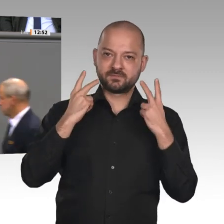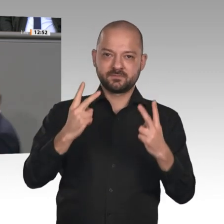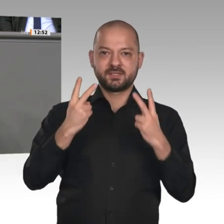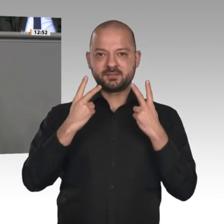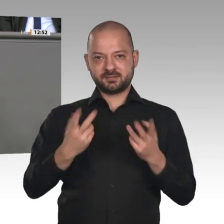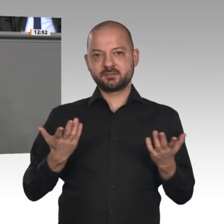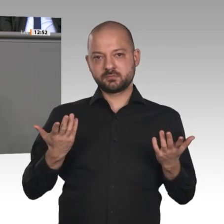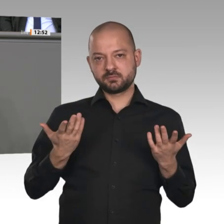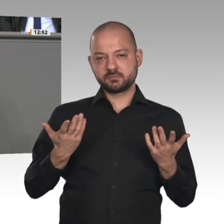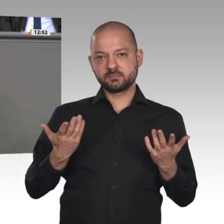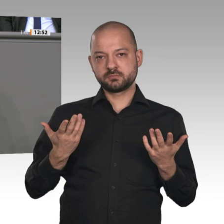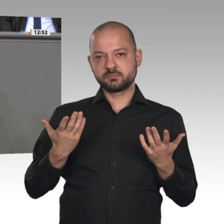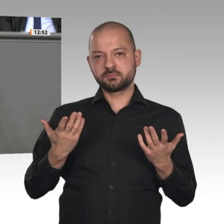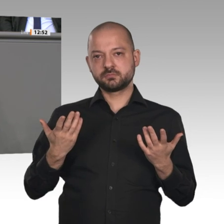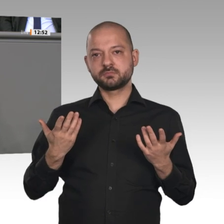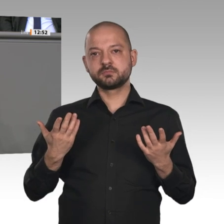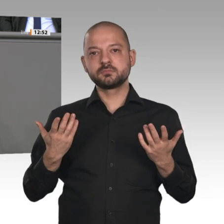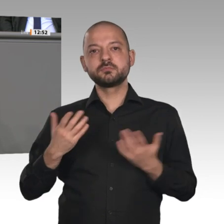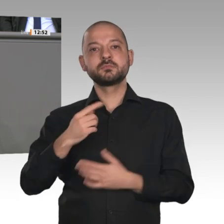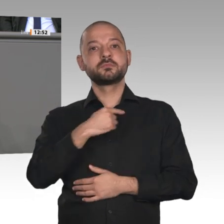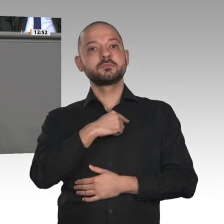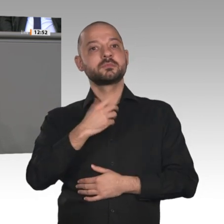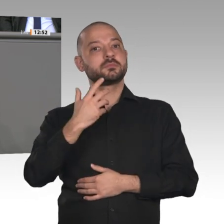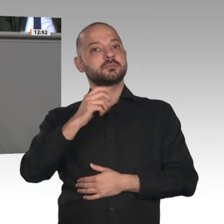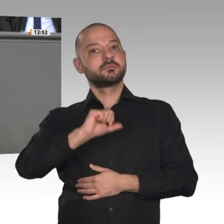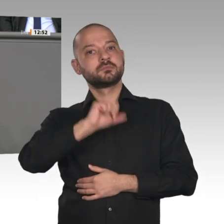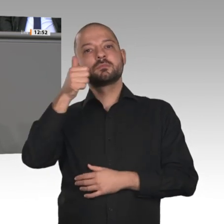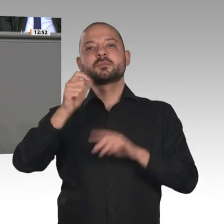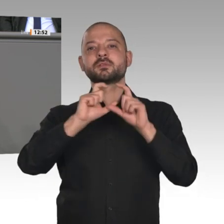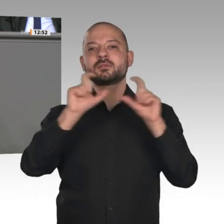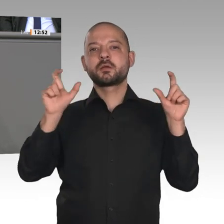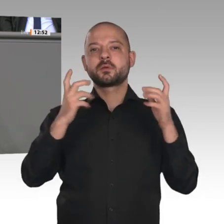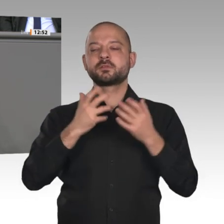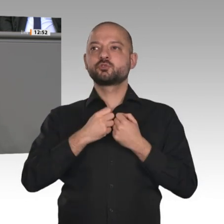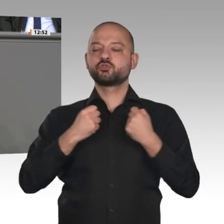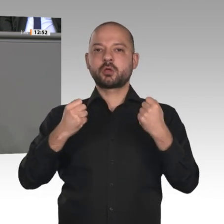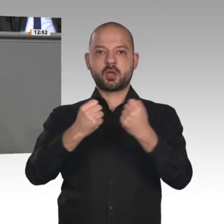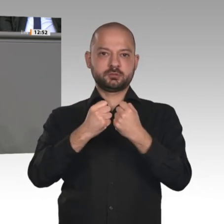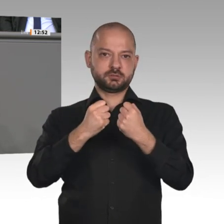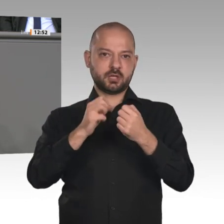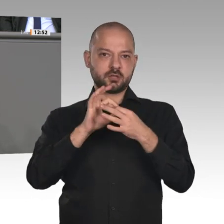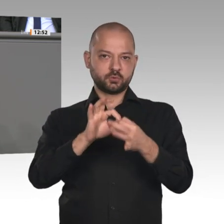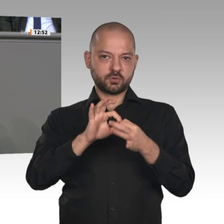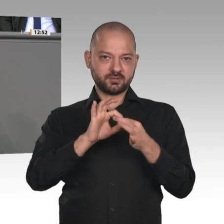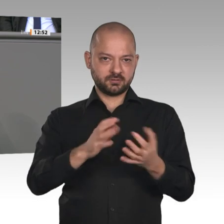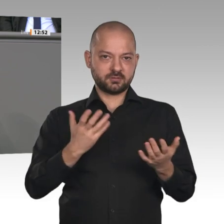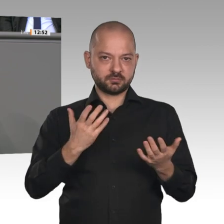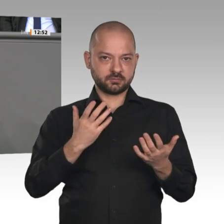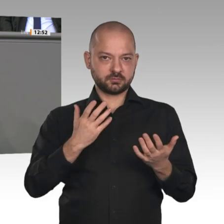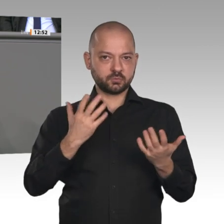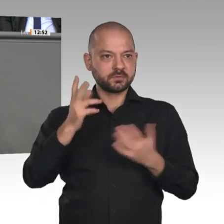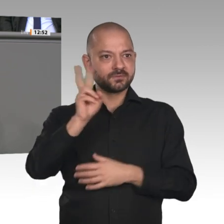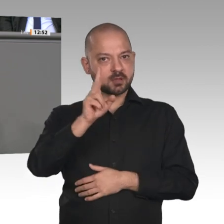ist deutsch? Denn mit Staatsangehörigkeit gibt sicher ein Land ein Selbstbild, definiert